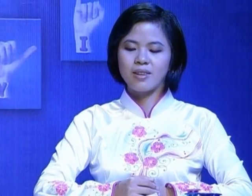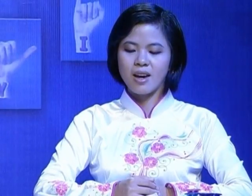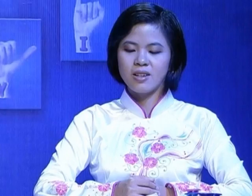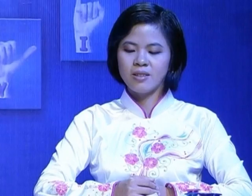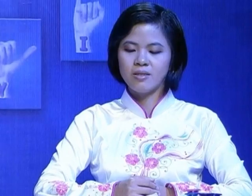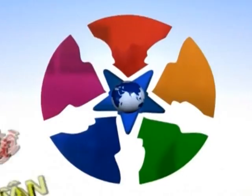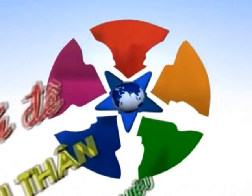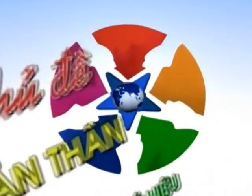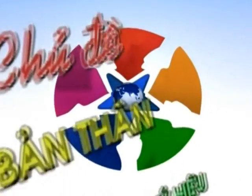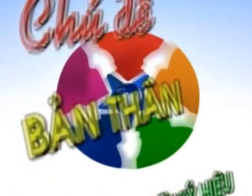thân.